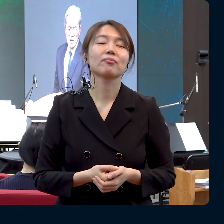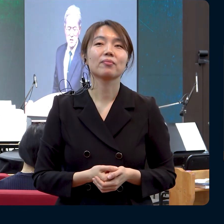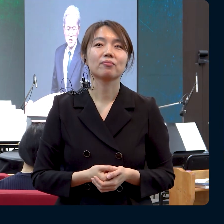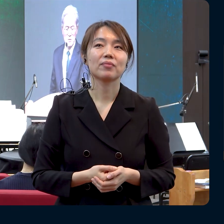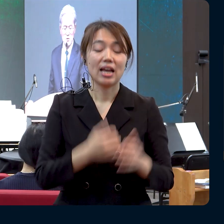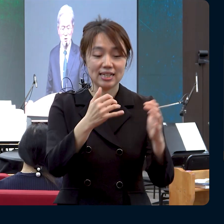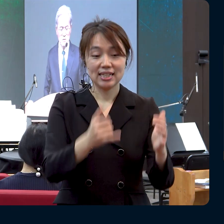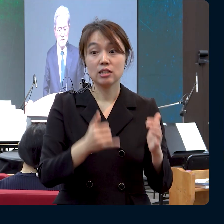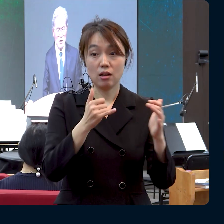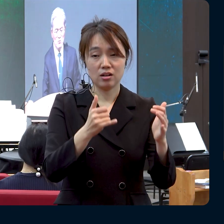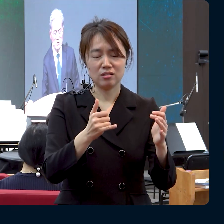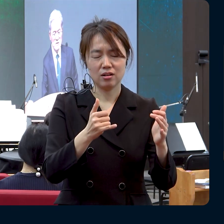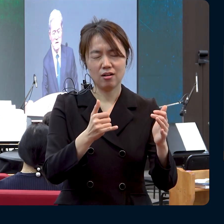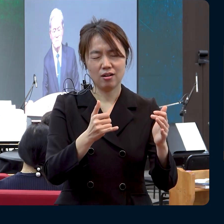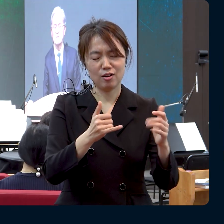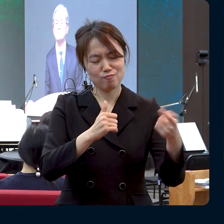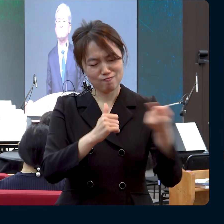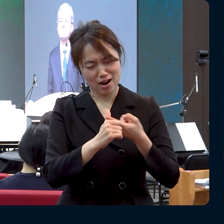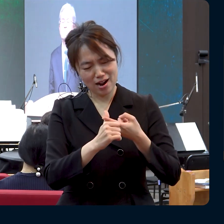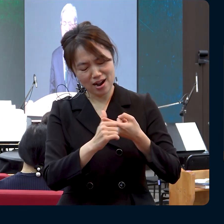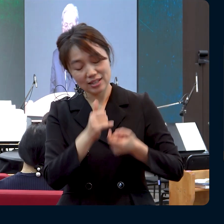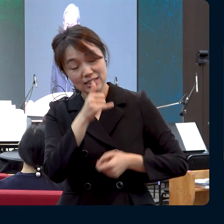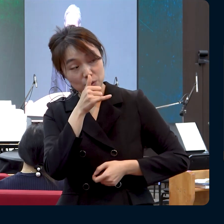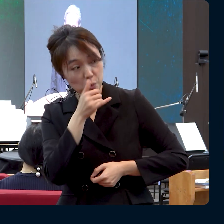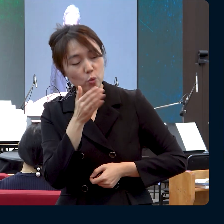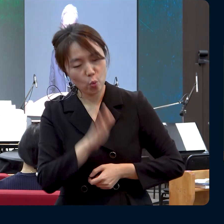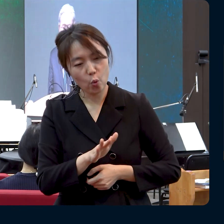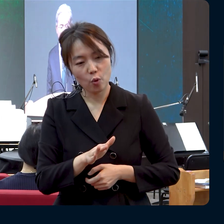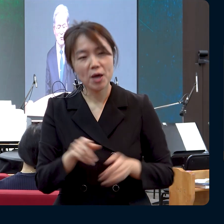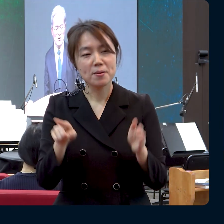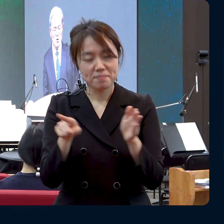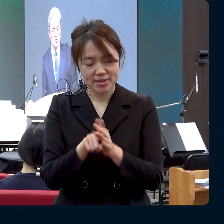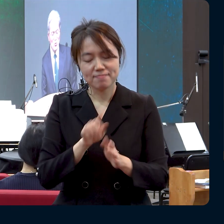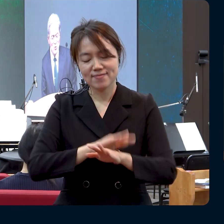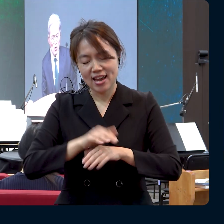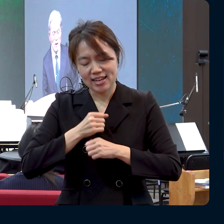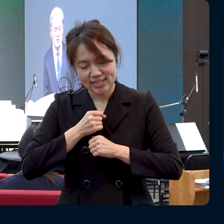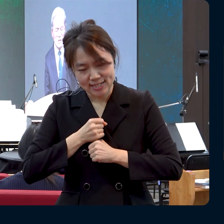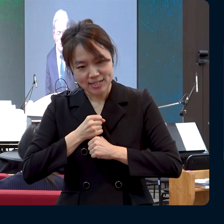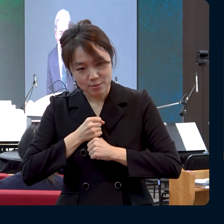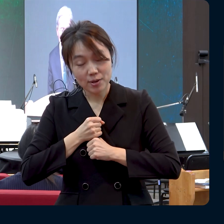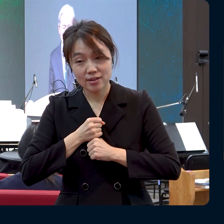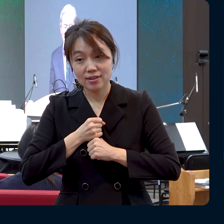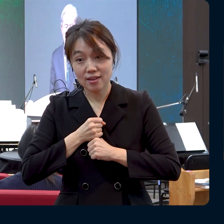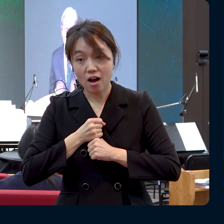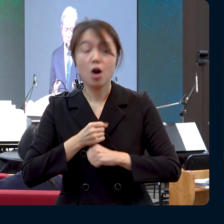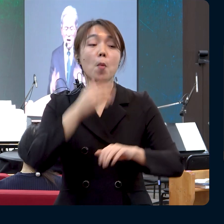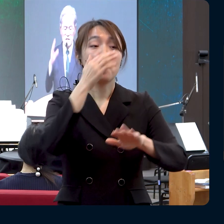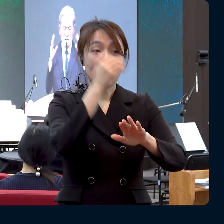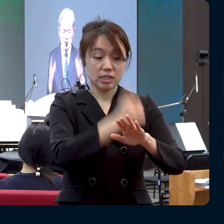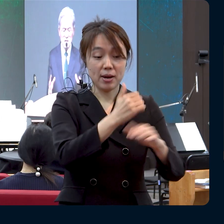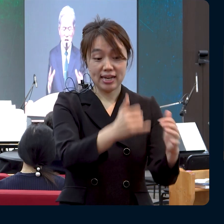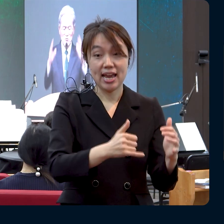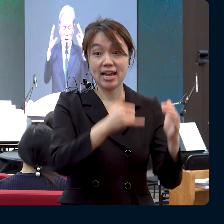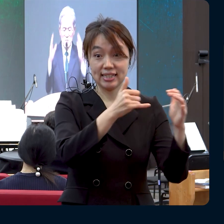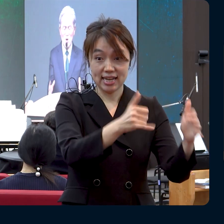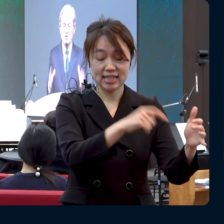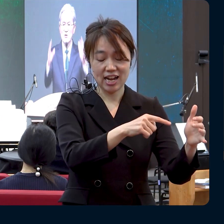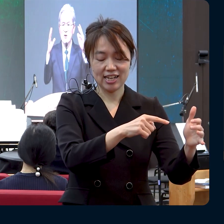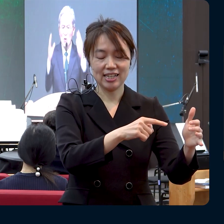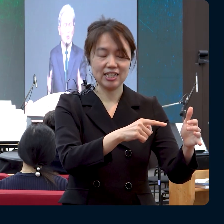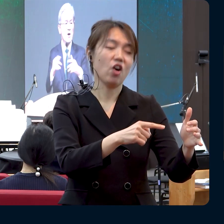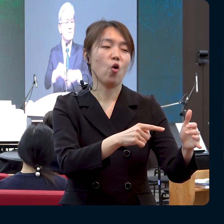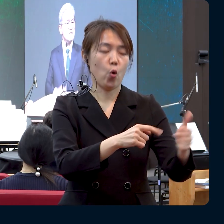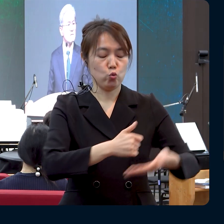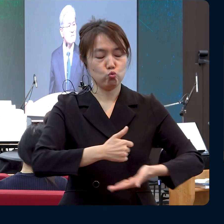세상에서 신앙을 지키면서 열심히 살아온 믿음의 사람들은 세상 가운데서 존경을 받고 인정을 받으면서 합당한 칭찬과